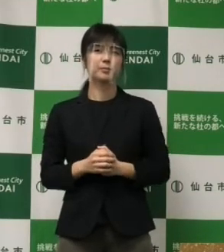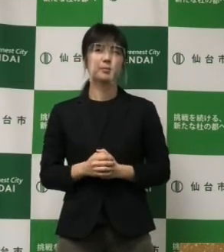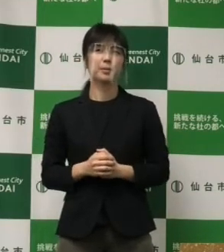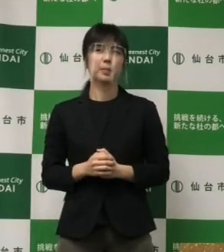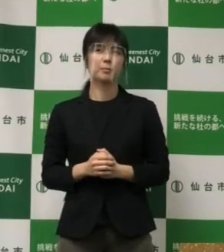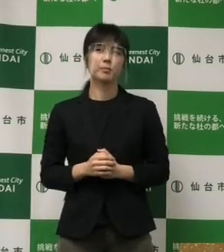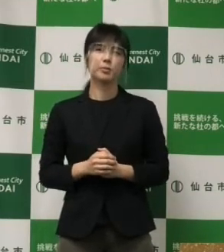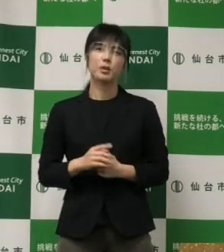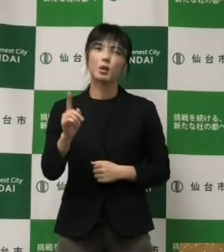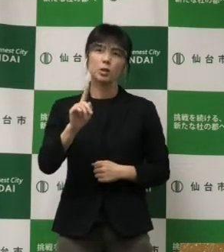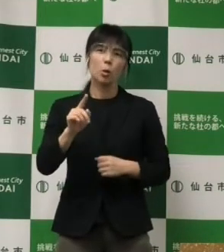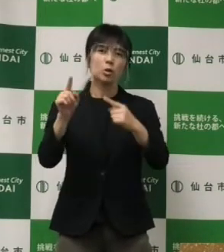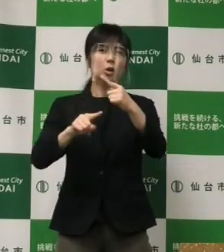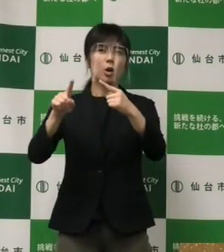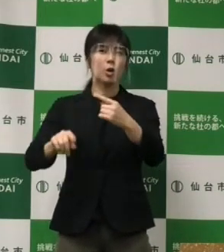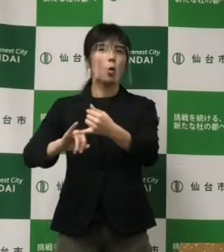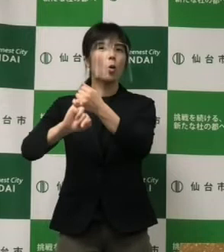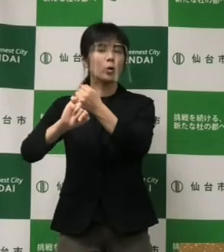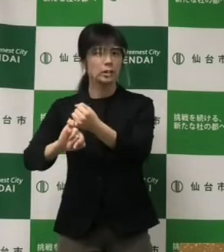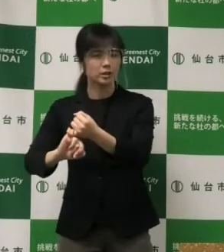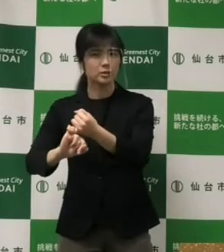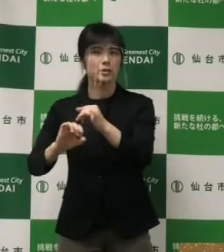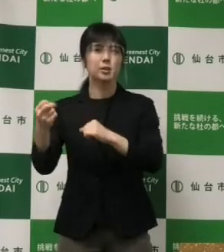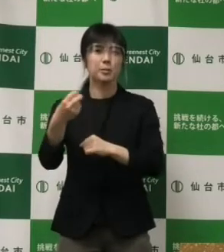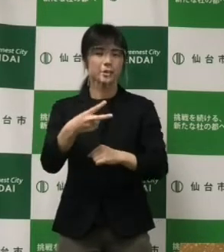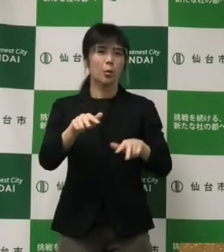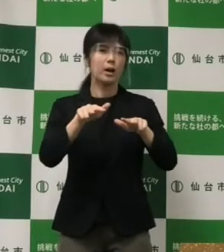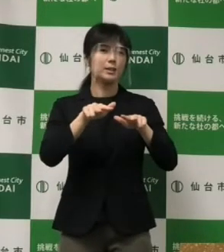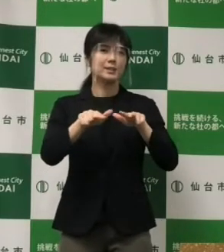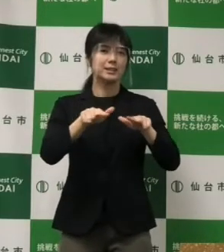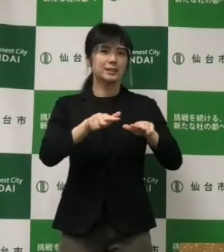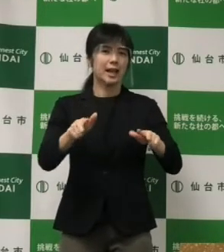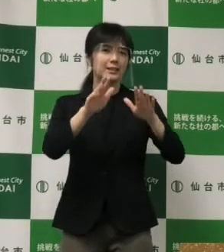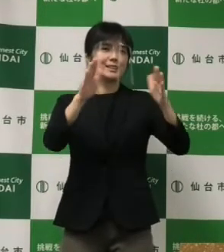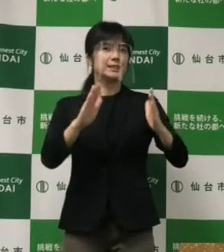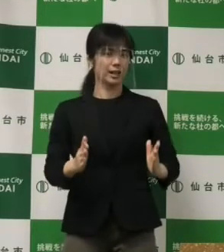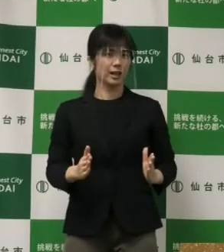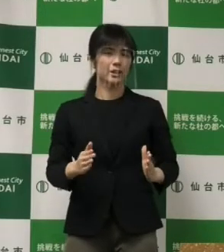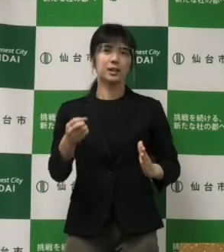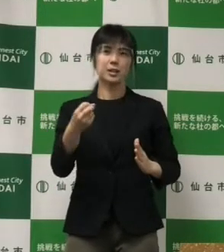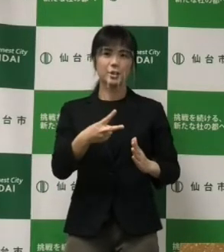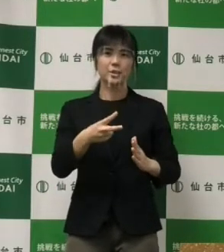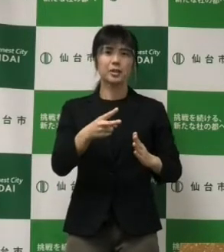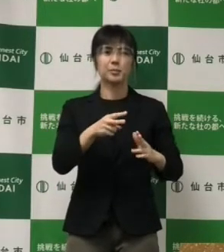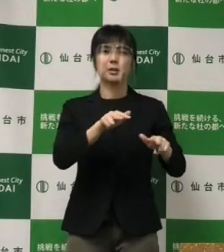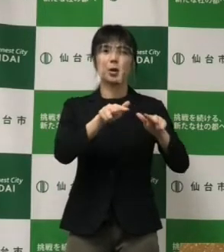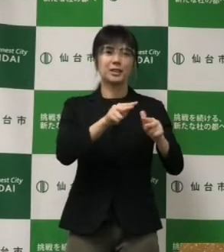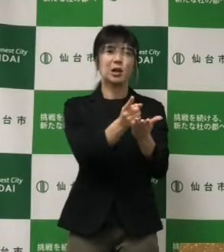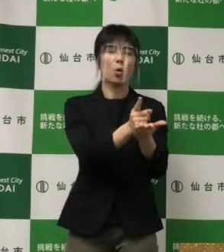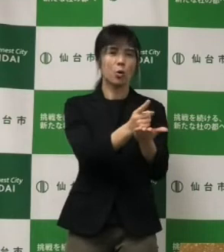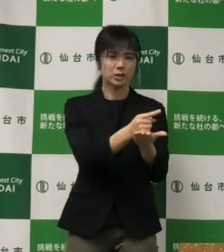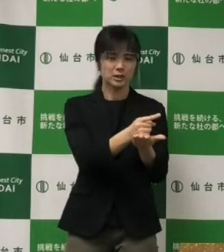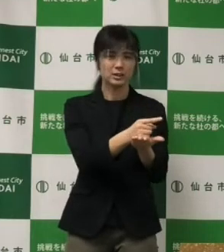公約とかですね、どういう、政治姿勢、どういう施策を進めたいかとかですね、どういう点に